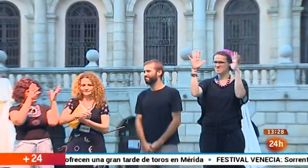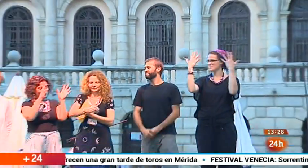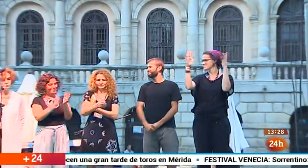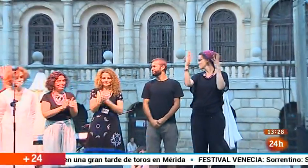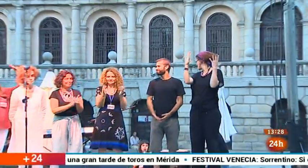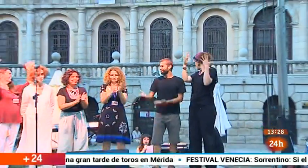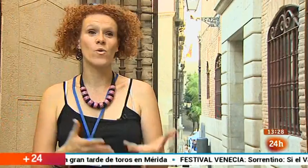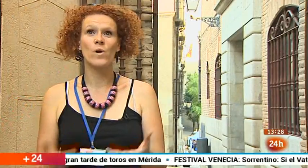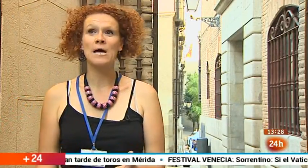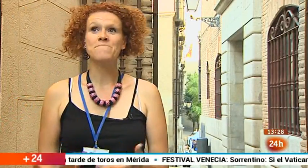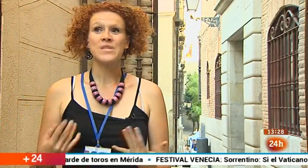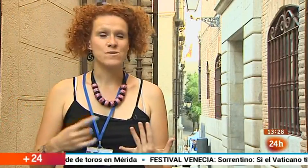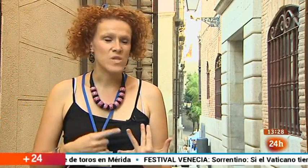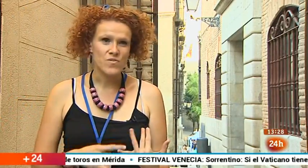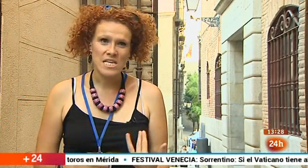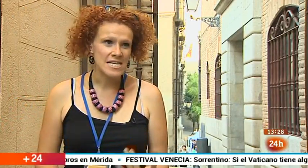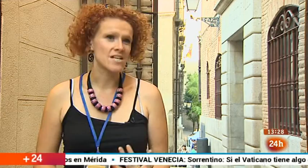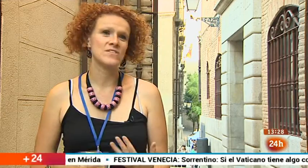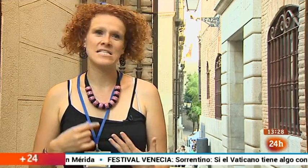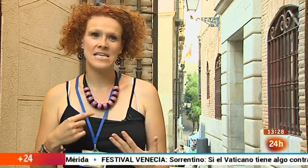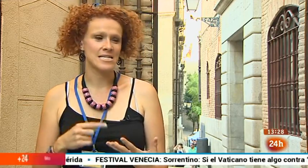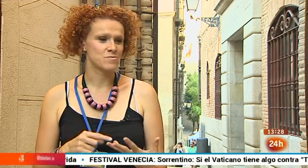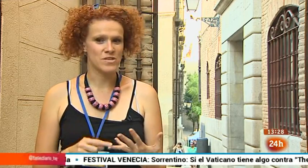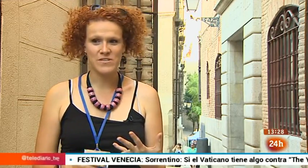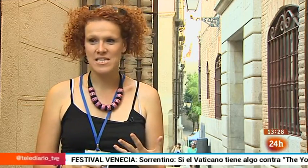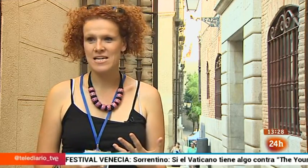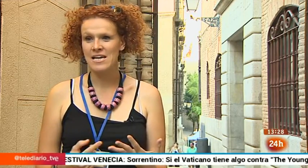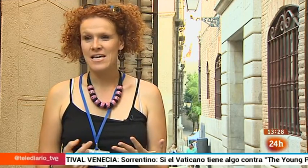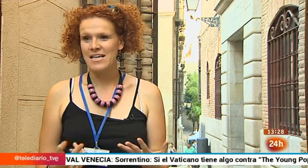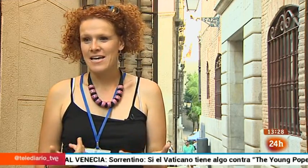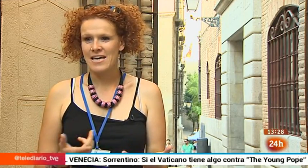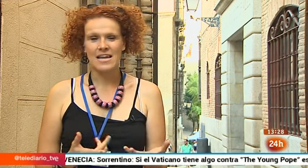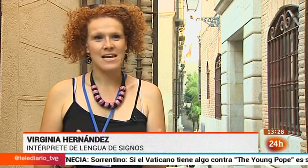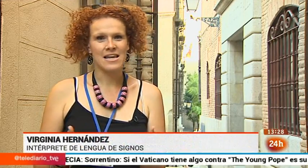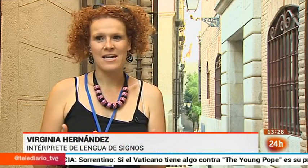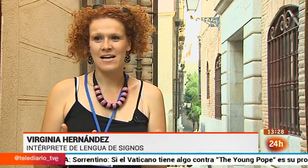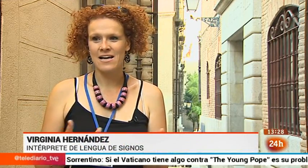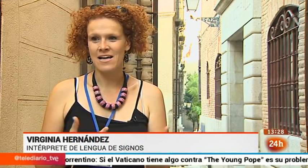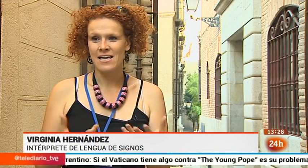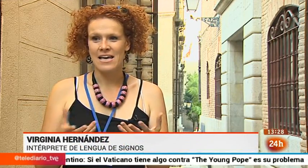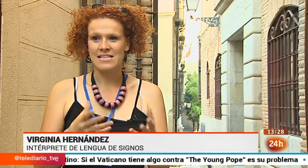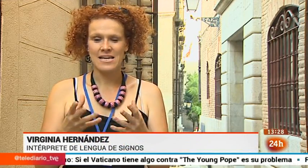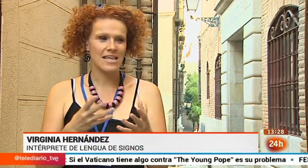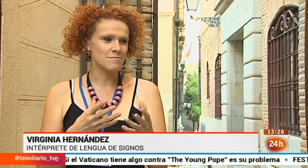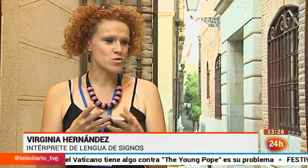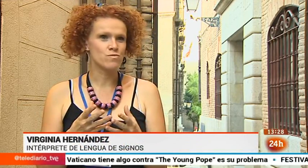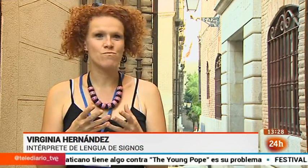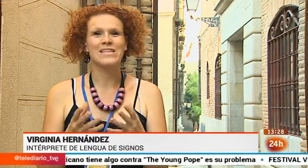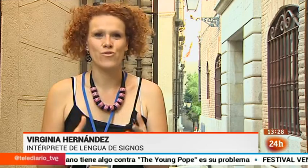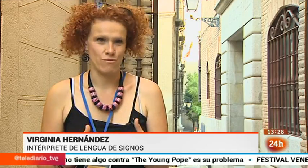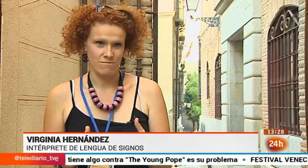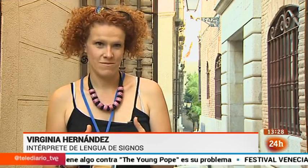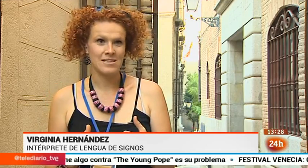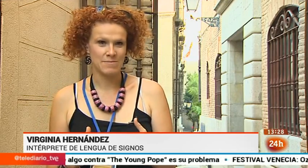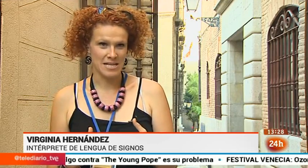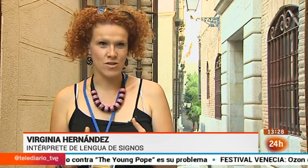en un festival de poesía, con lo cual es muy difícil tener referencias, es muy difícil el tener, digamos, un